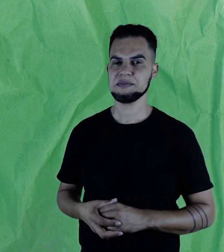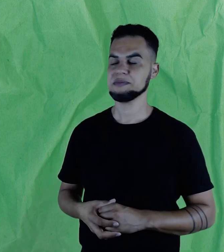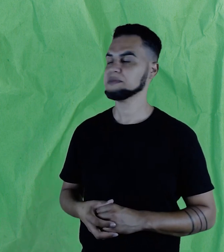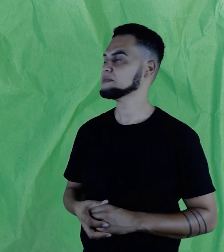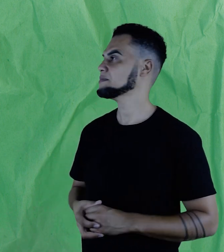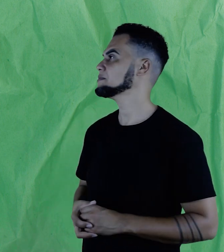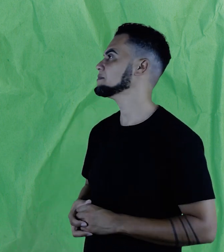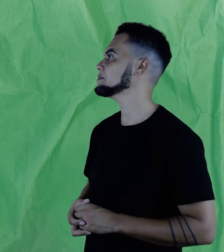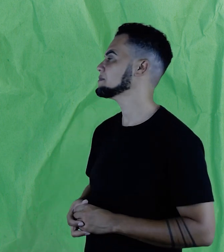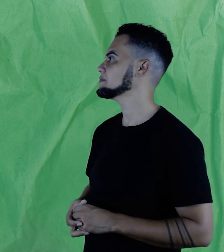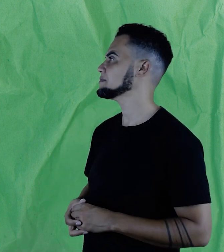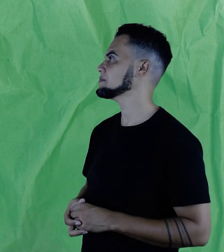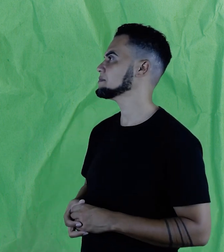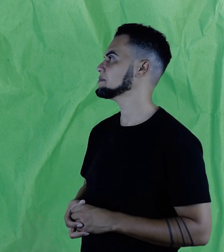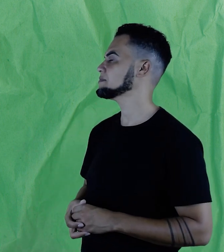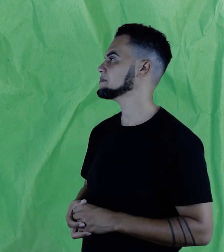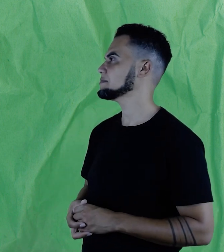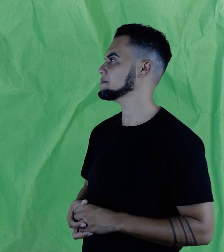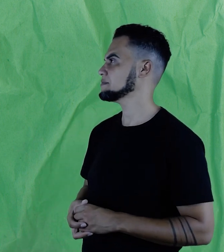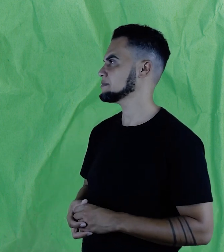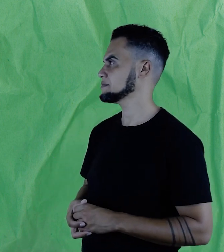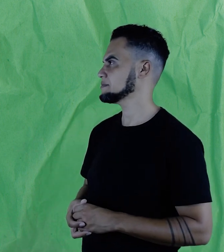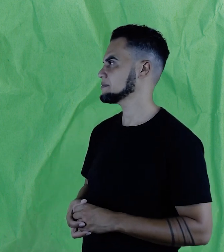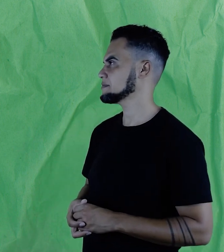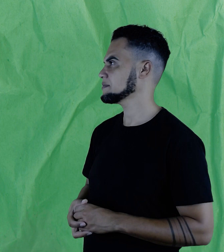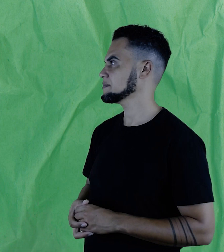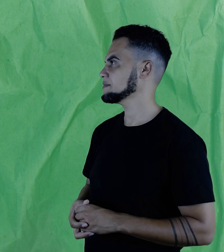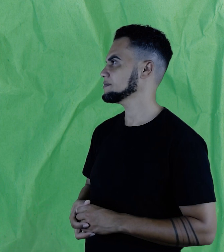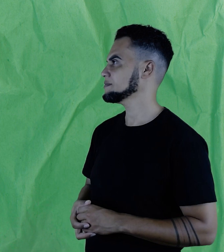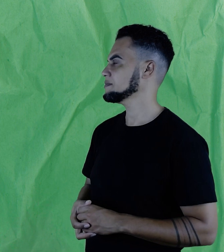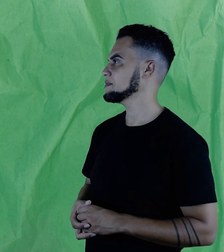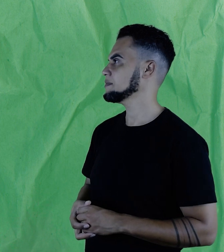um title aqui, né?